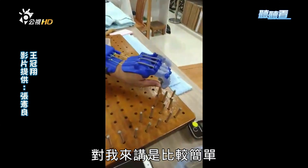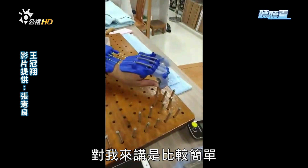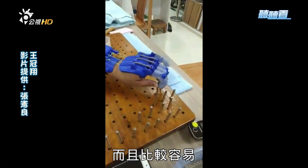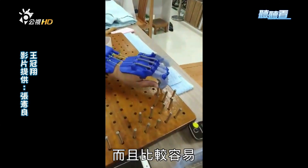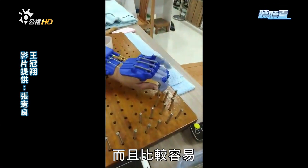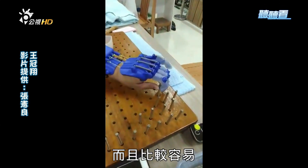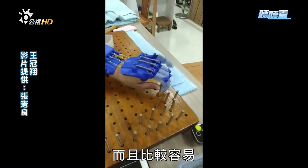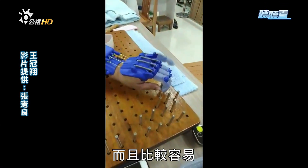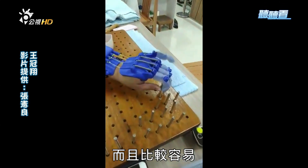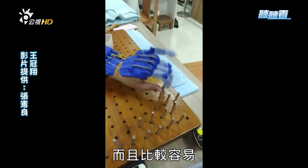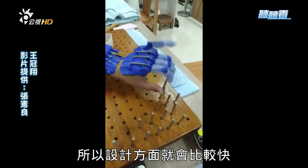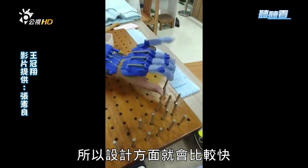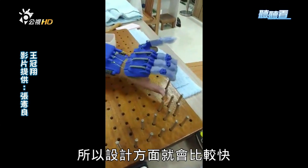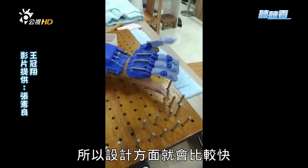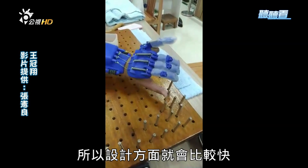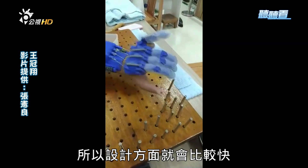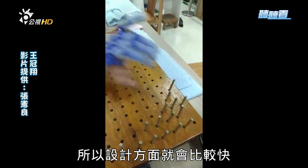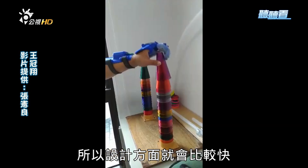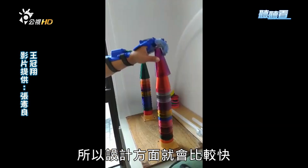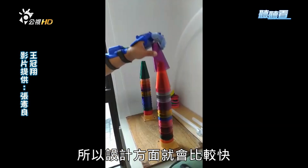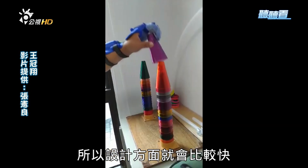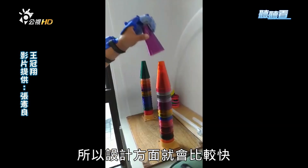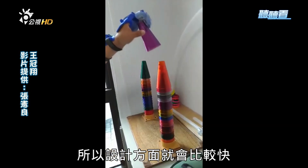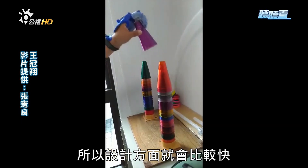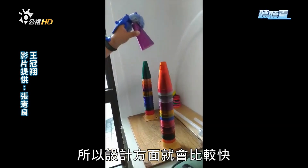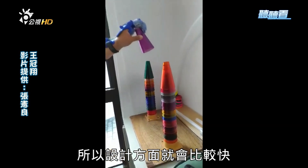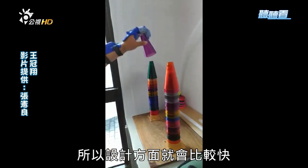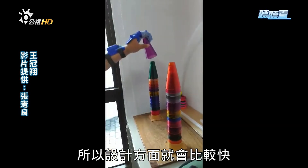单的，而且比较容易，所以设计方面就会比较快。